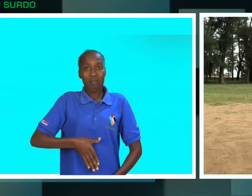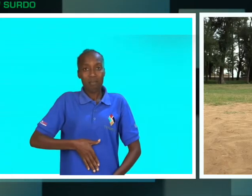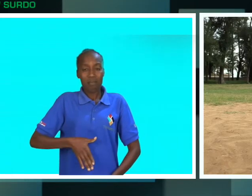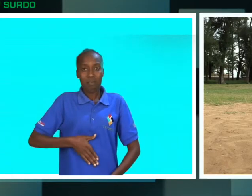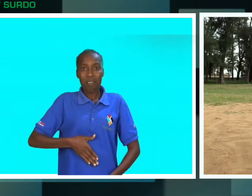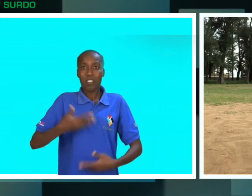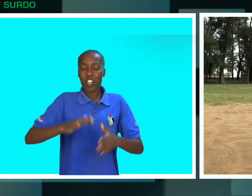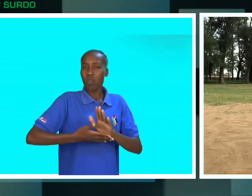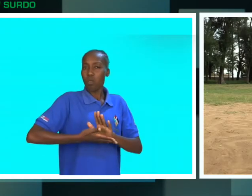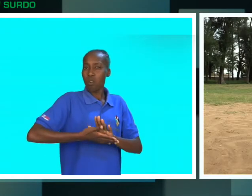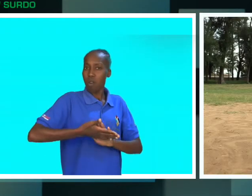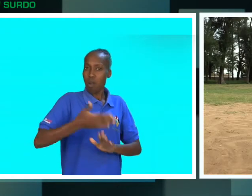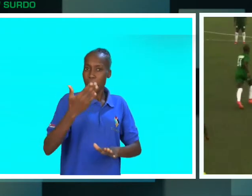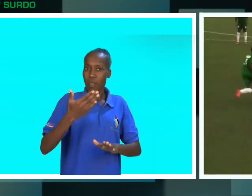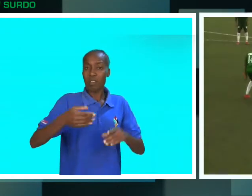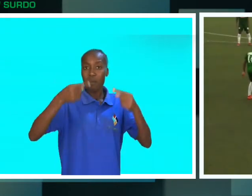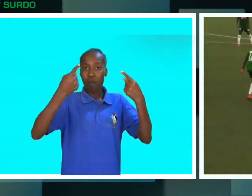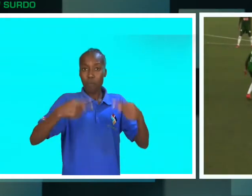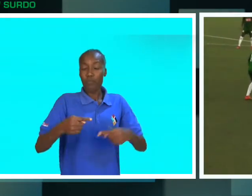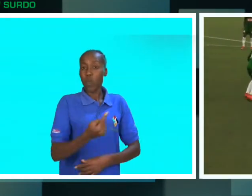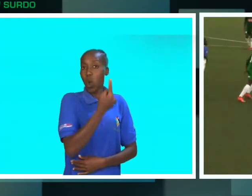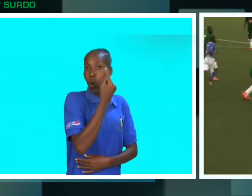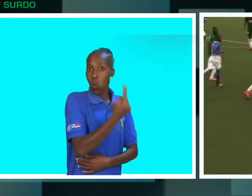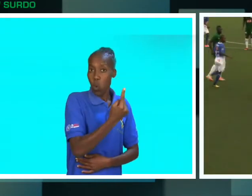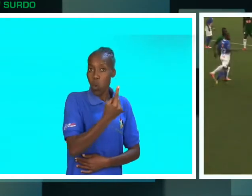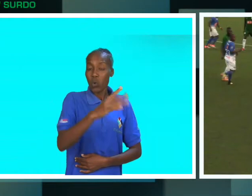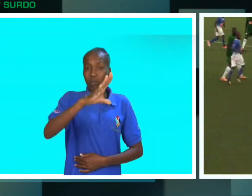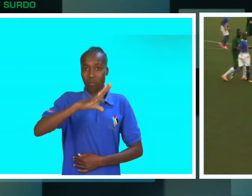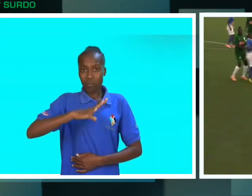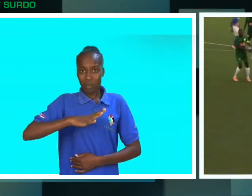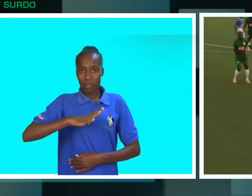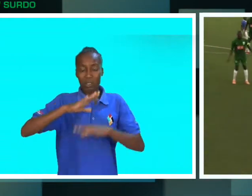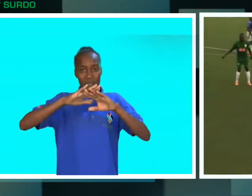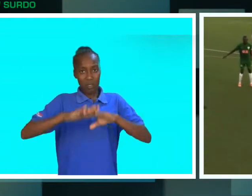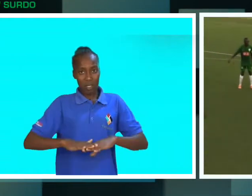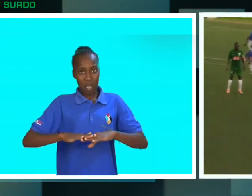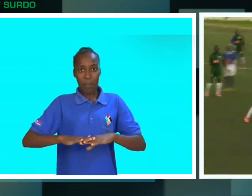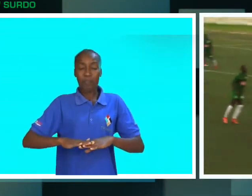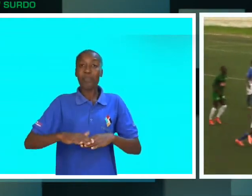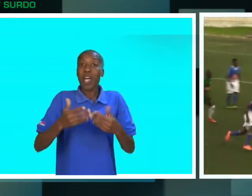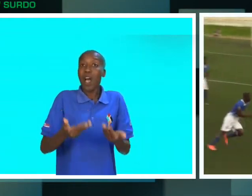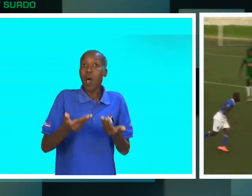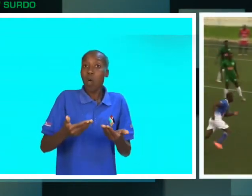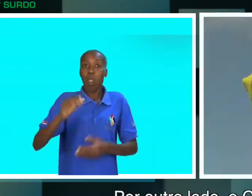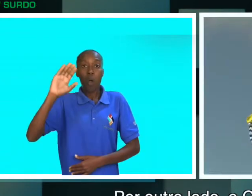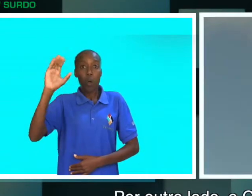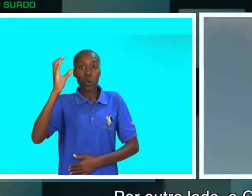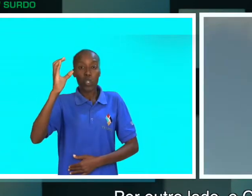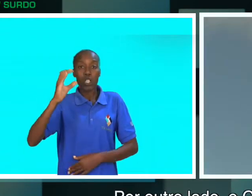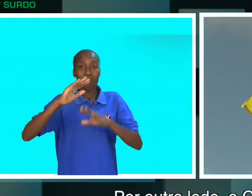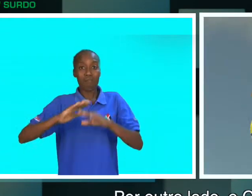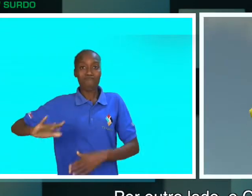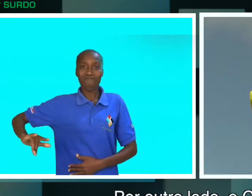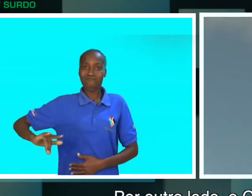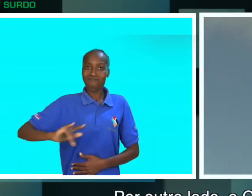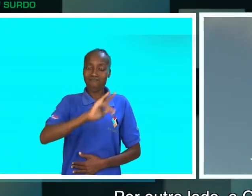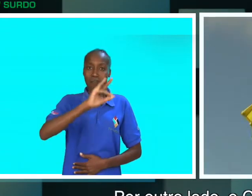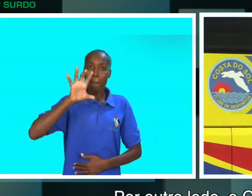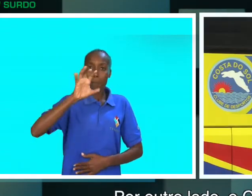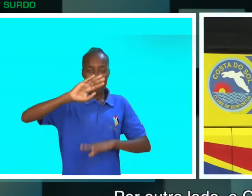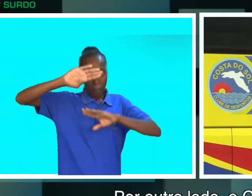hidroelétricos arrancaram um precioso empate a uma bola em terreno alheio. Por outro lado, o Costa do